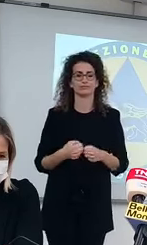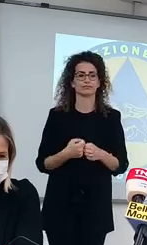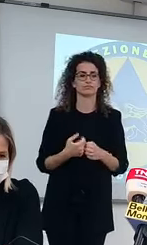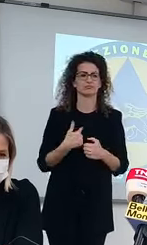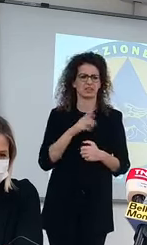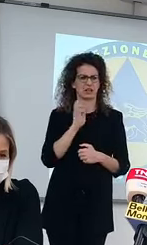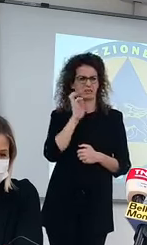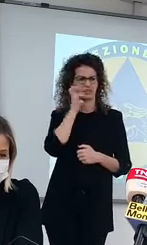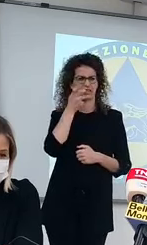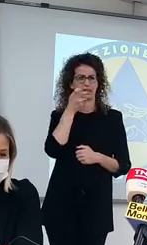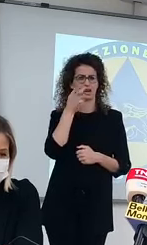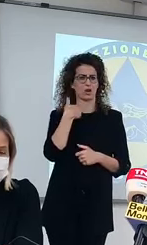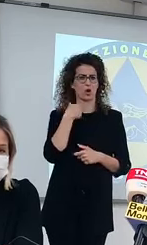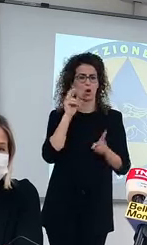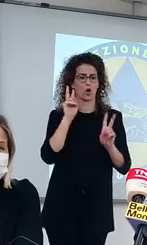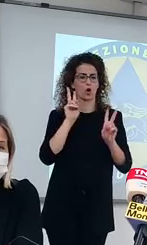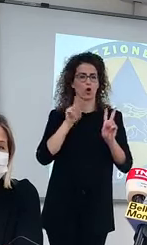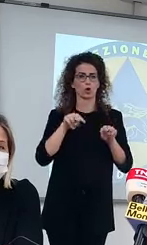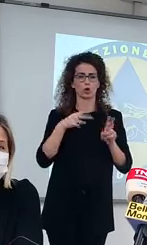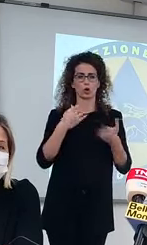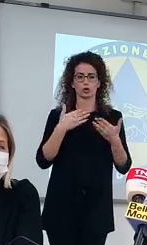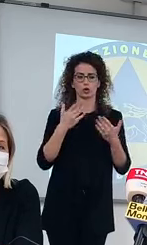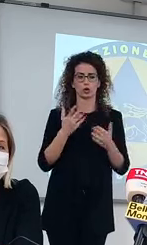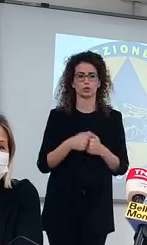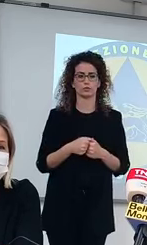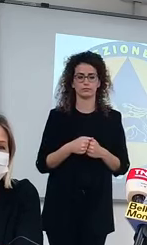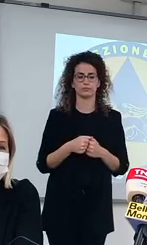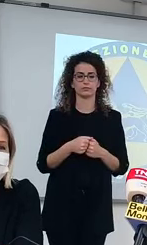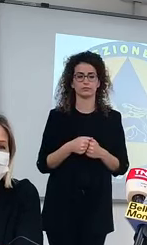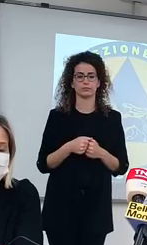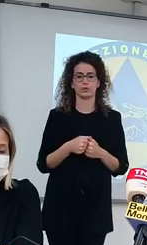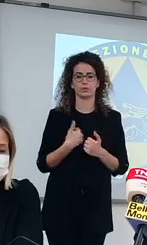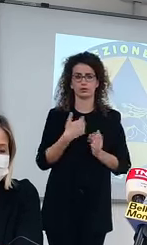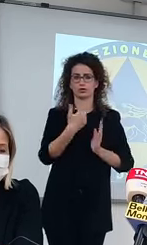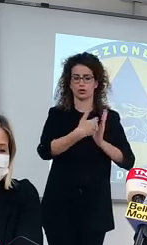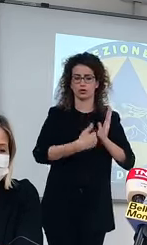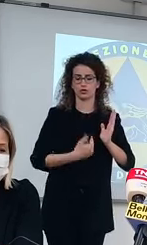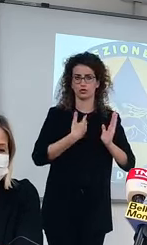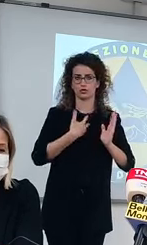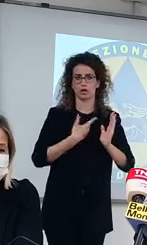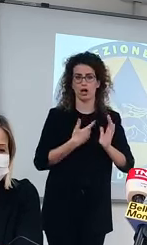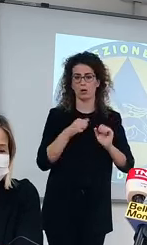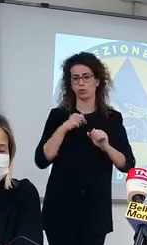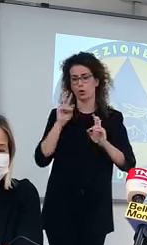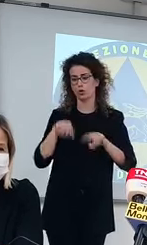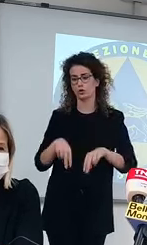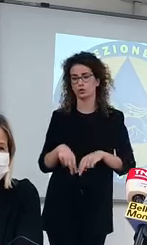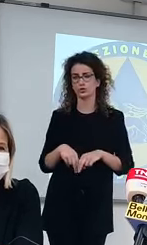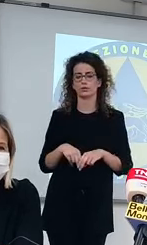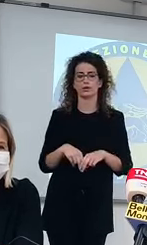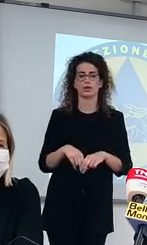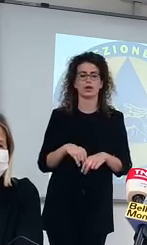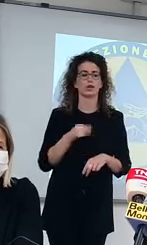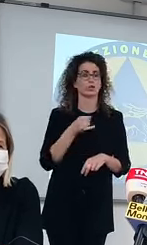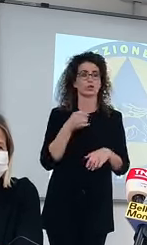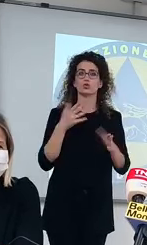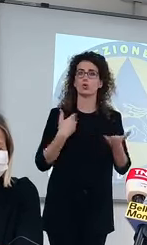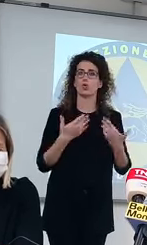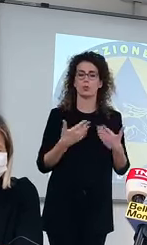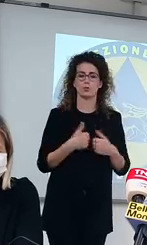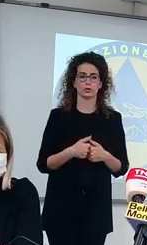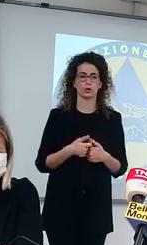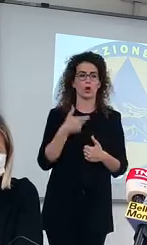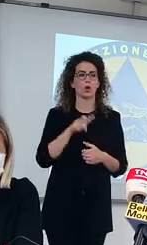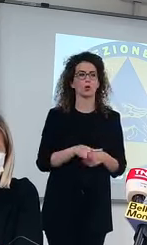verifico immediatamente perché è segnato in lista, Presidente. Se puoi fare la verifica, per favore, perché questo signore ha chiamato